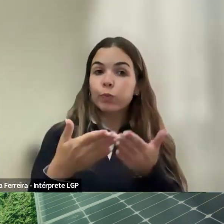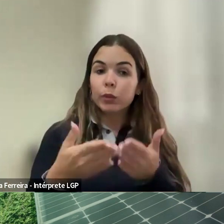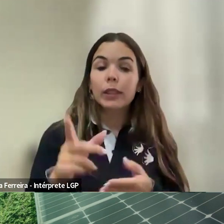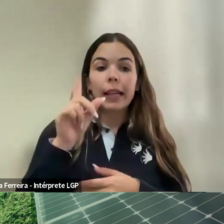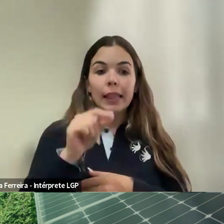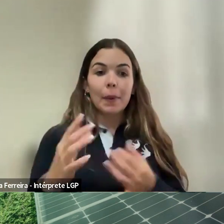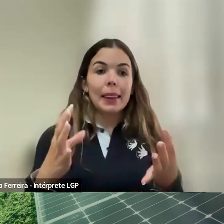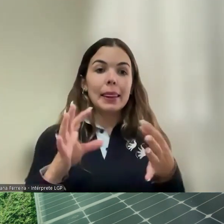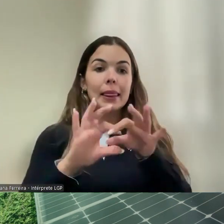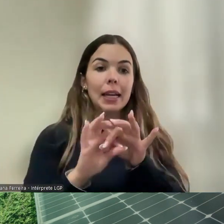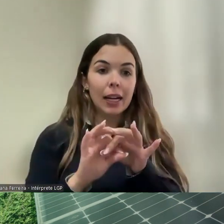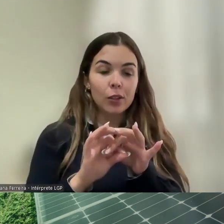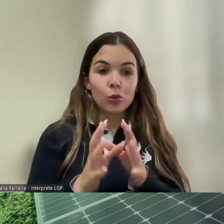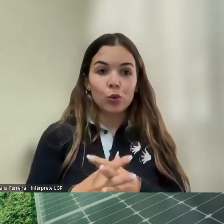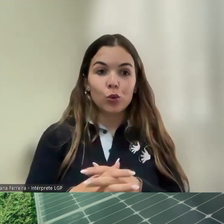diz respeito à sua